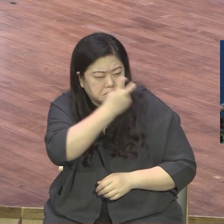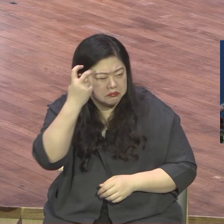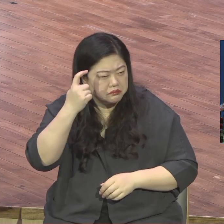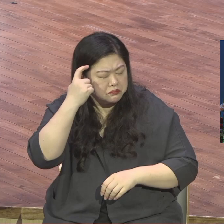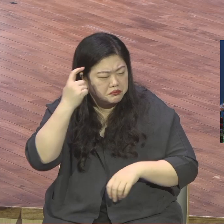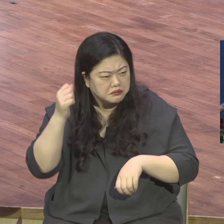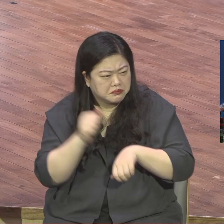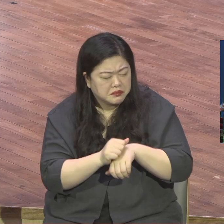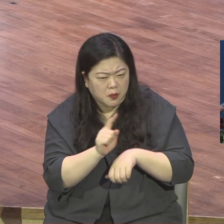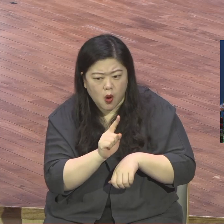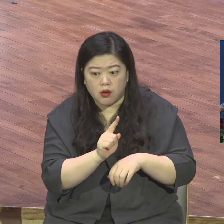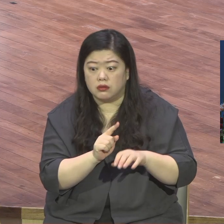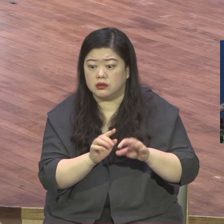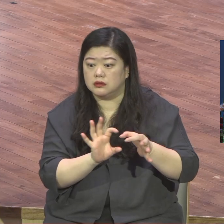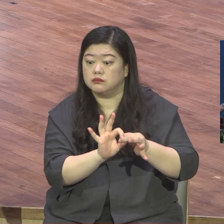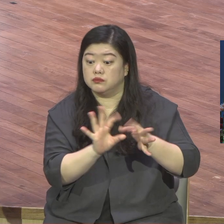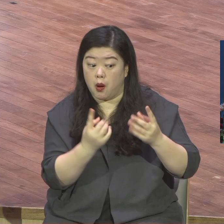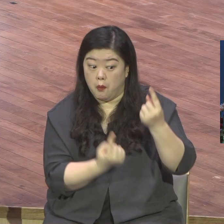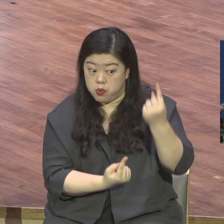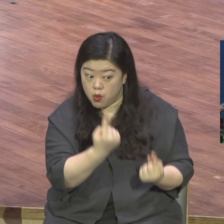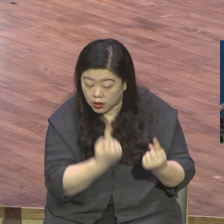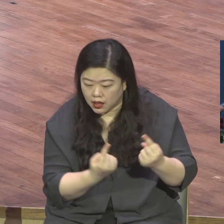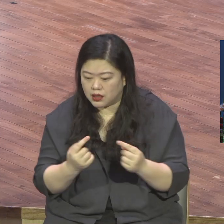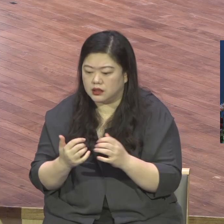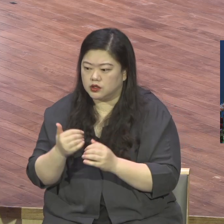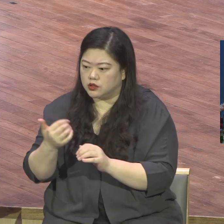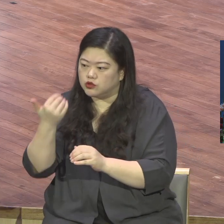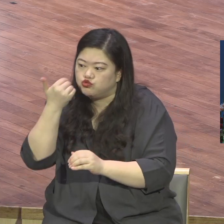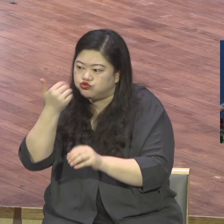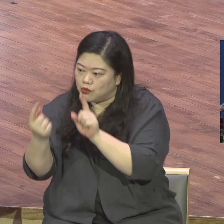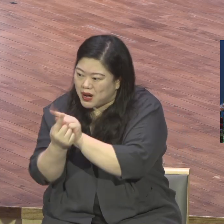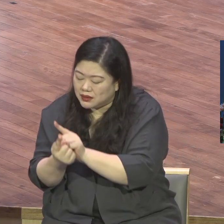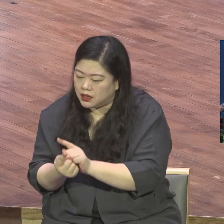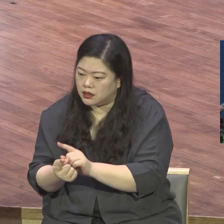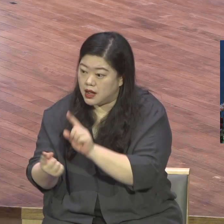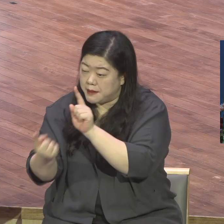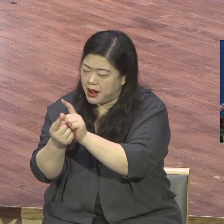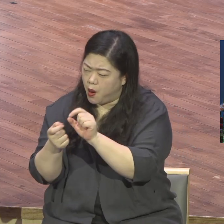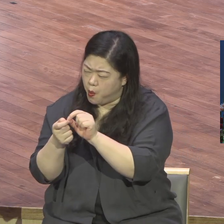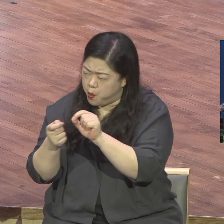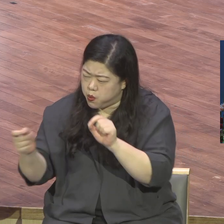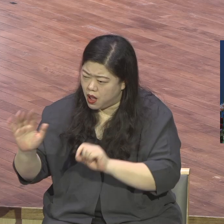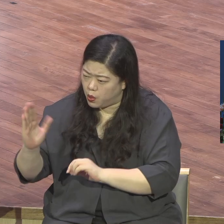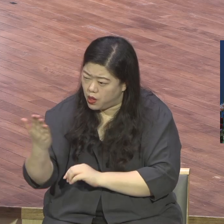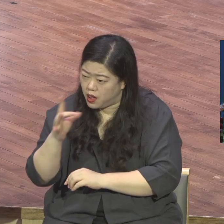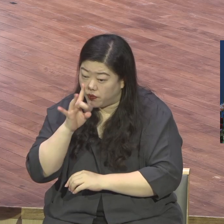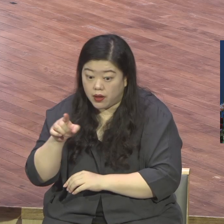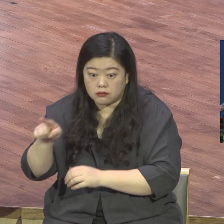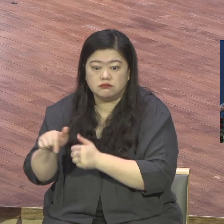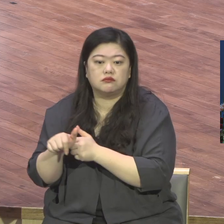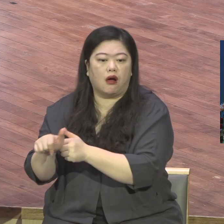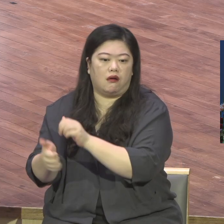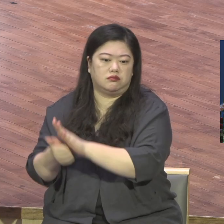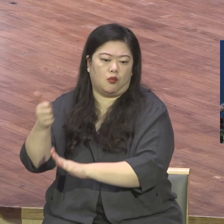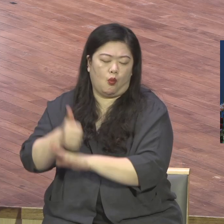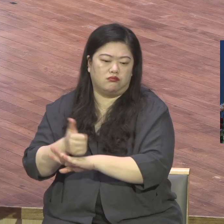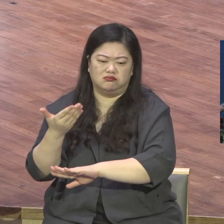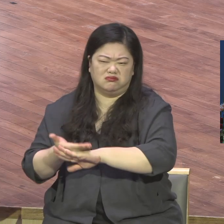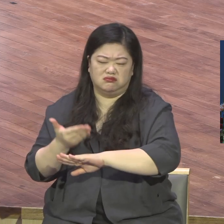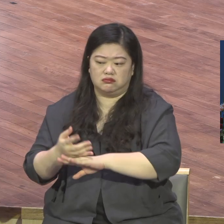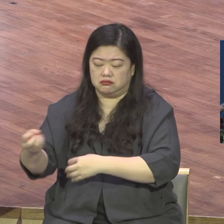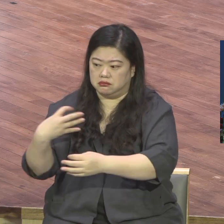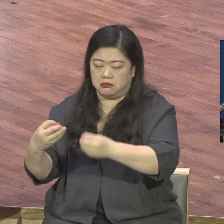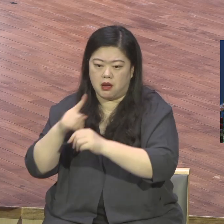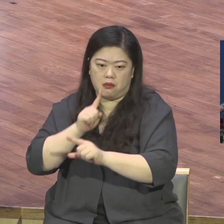어떻게 맺느냐. 이게 따라서 성공 실패가 나누어진다. 그래서 델 카네기는